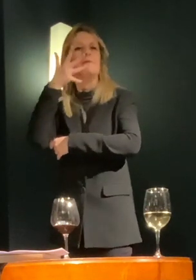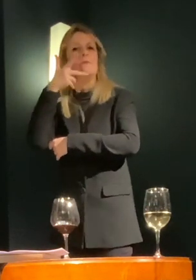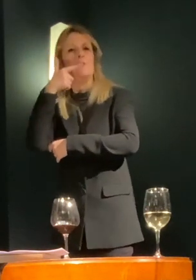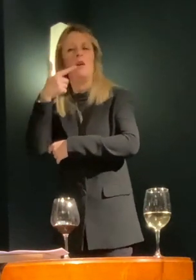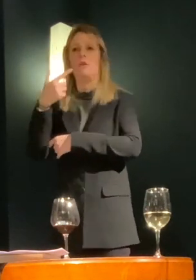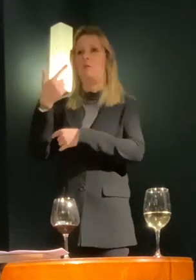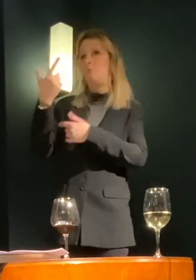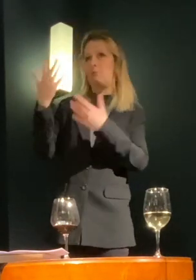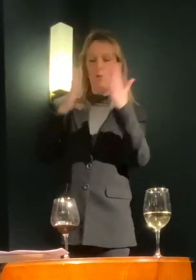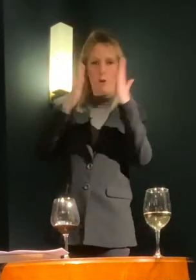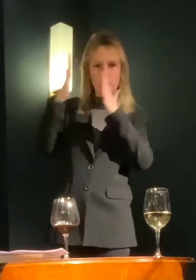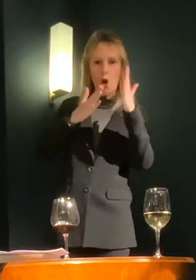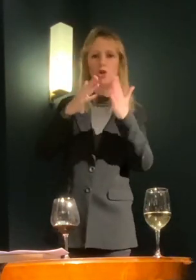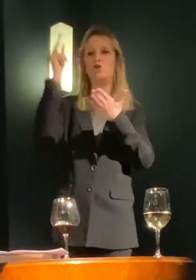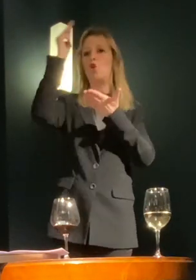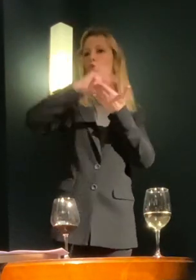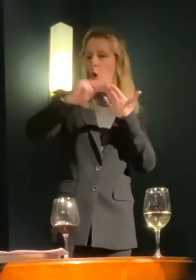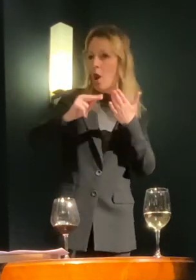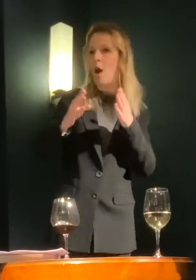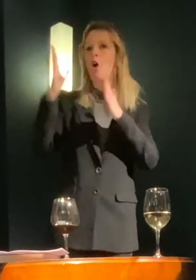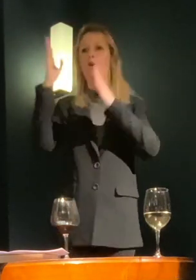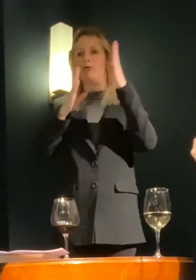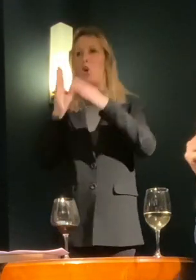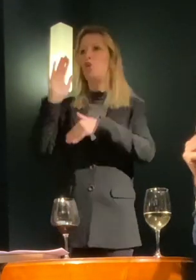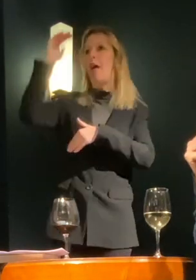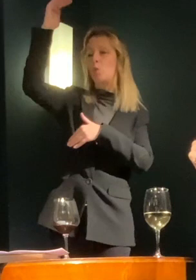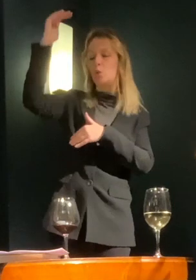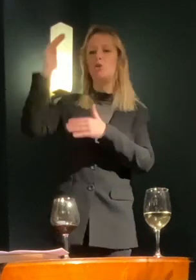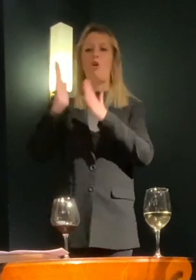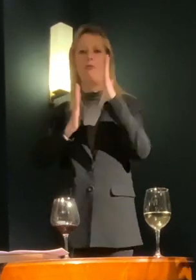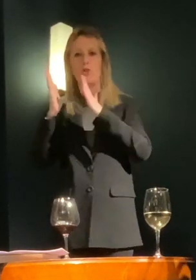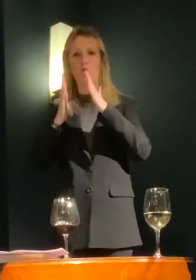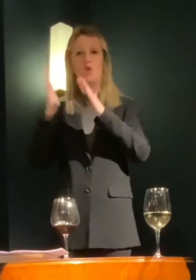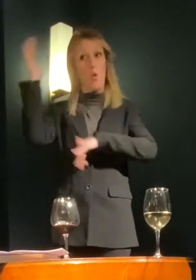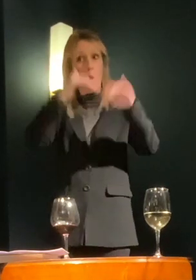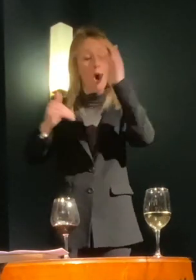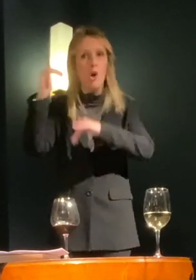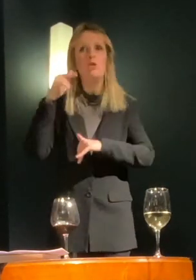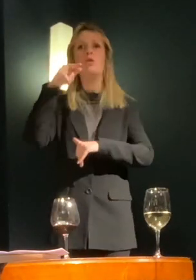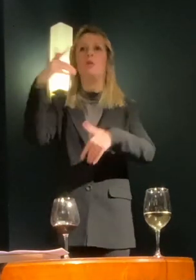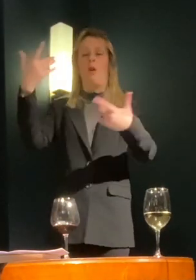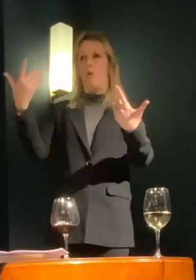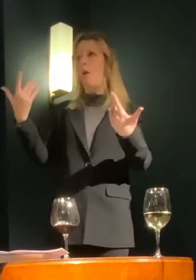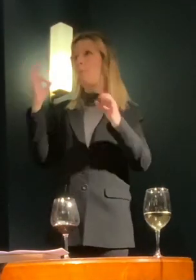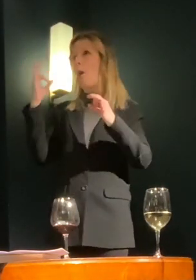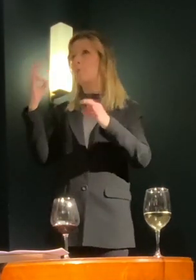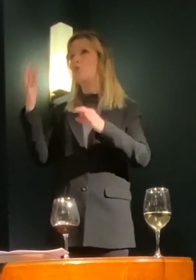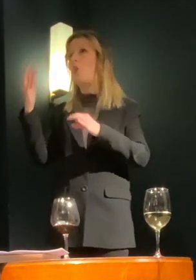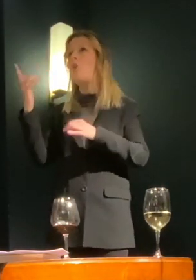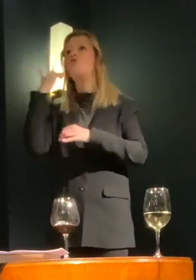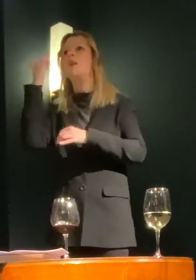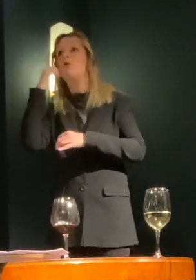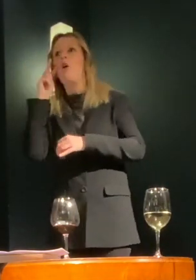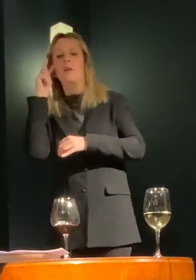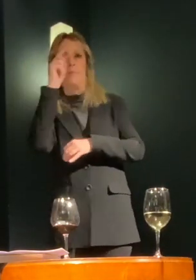sua carriera scolastica, rispetto all'adulto che deve diventare, ma anche rispetto al nuoto, perché è una cosa su cui i genitori hanno proiettato moltissime aspettative. Quando hanno capito che il loro